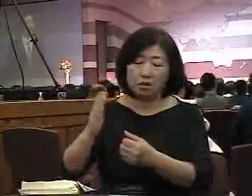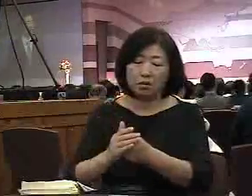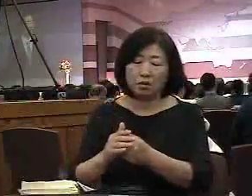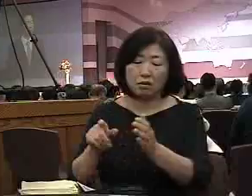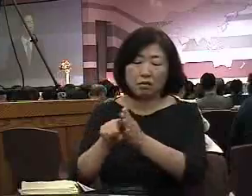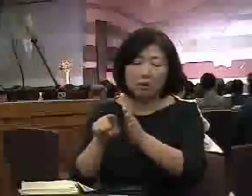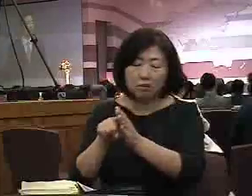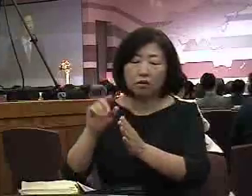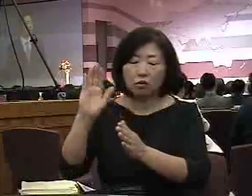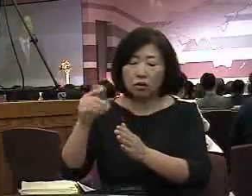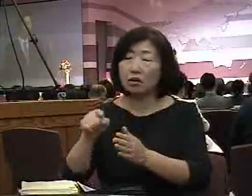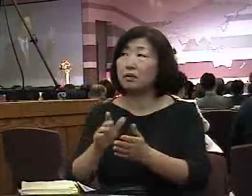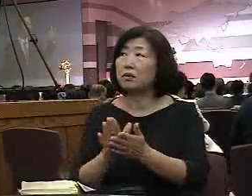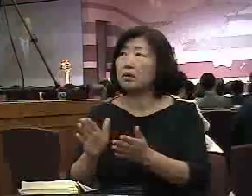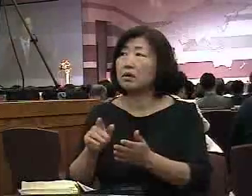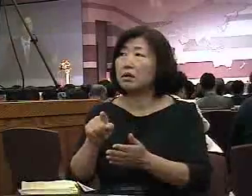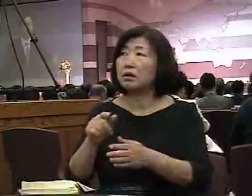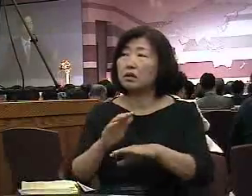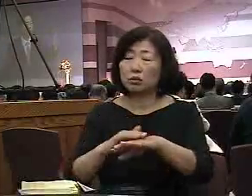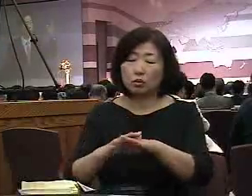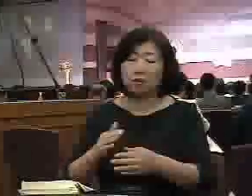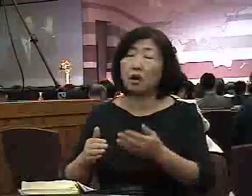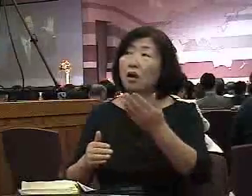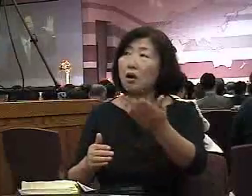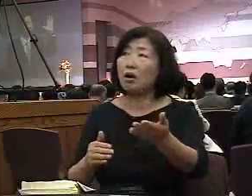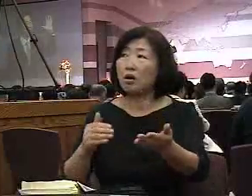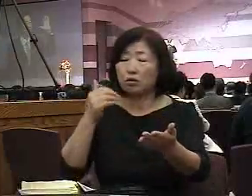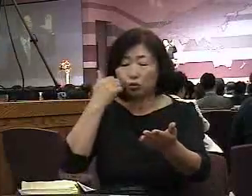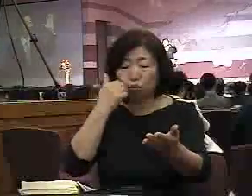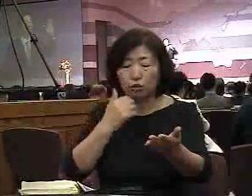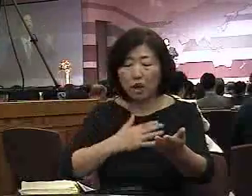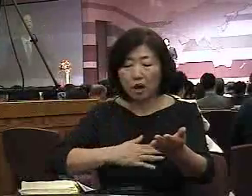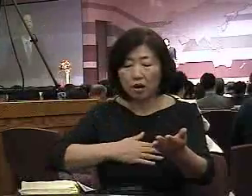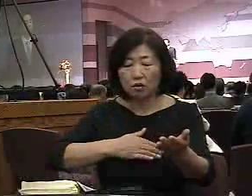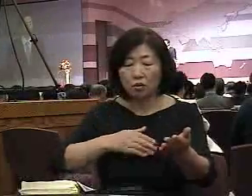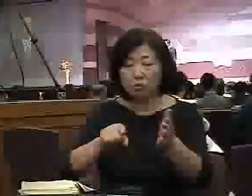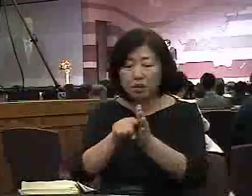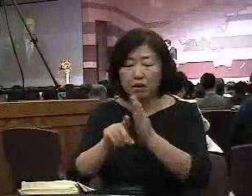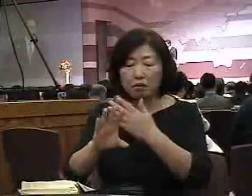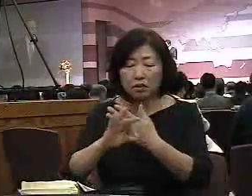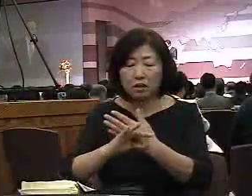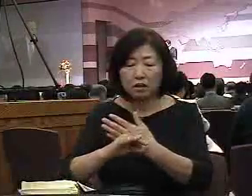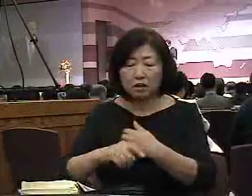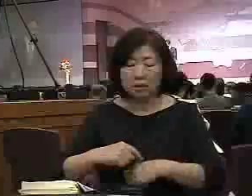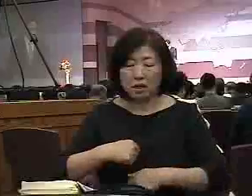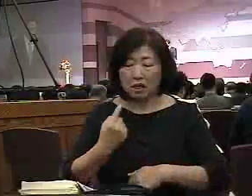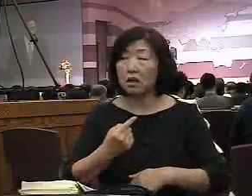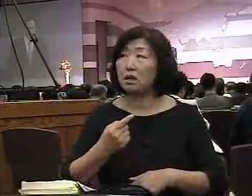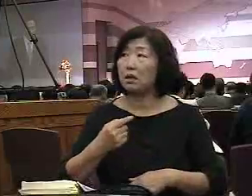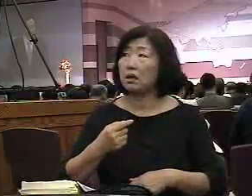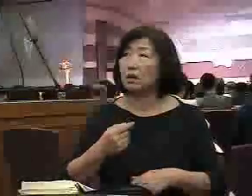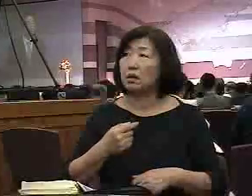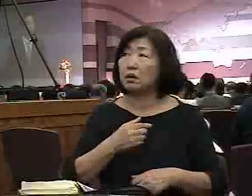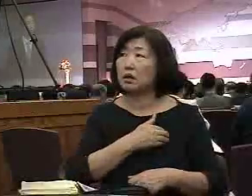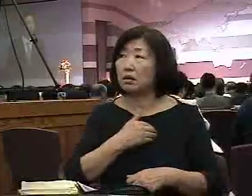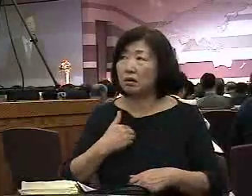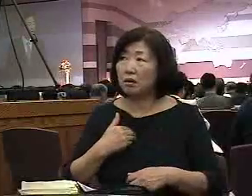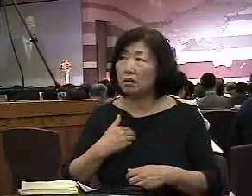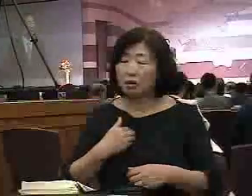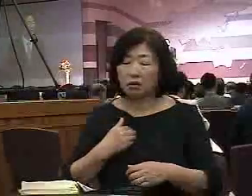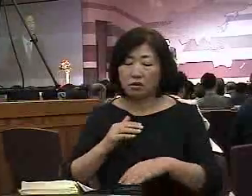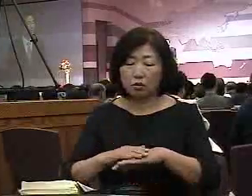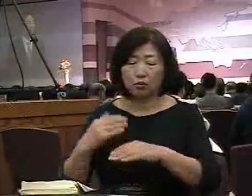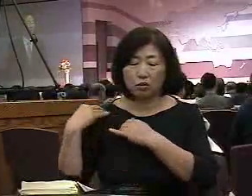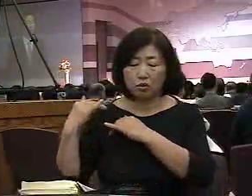믿으면 된다는 것입니다. 그 손을 내미시는 분이 누군지를 우리가 알고 믿으면 자신 있게 그 손을 내려놓을 수가